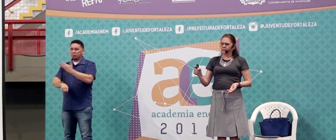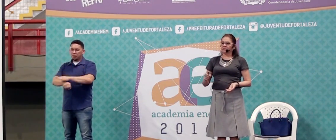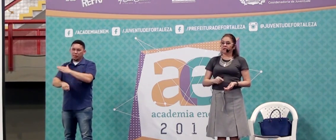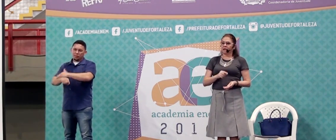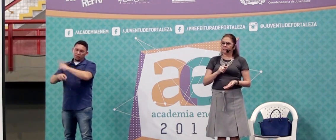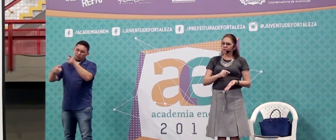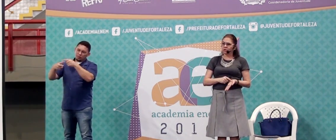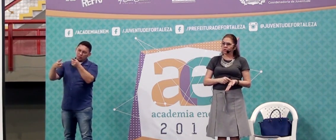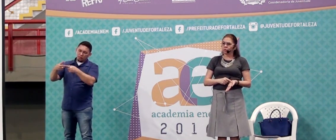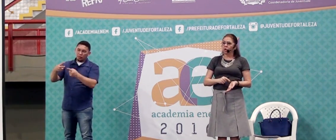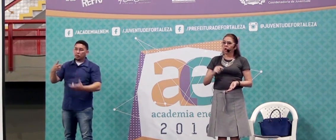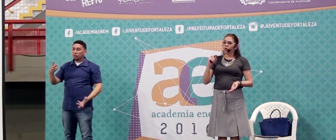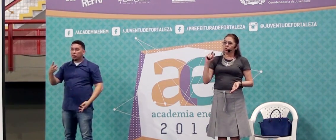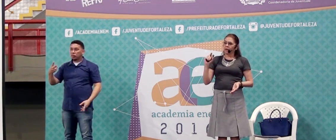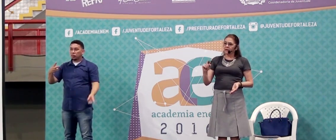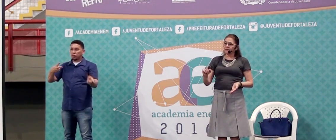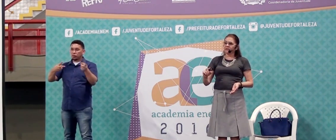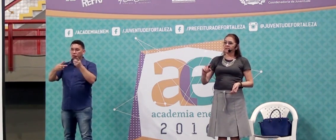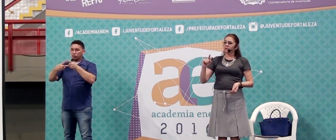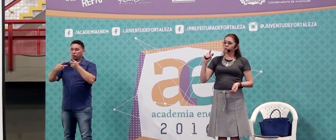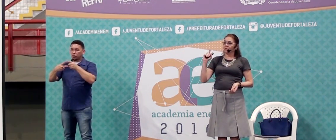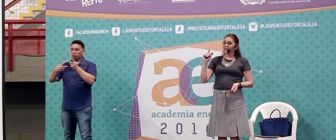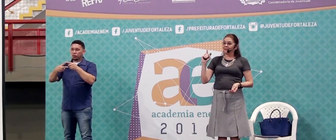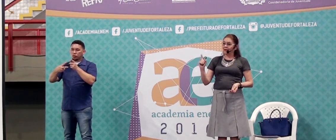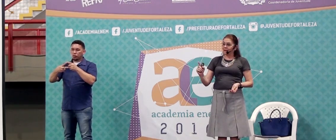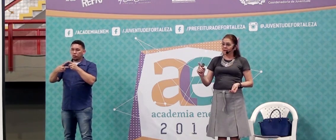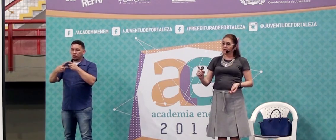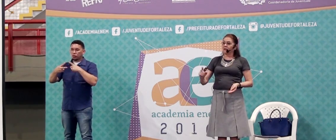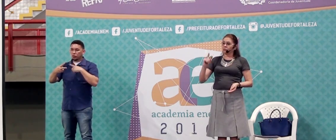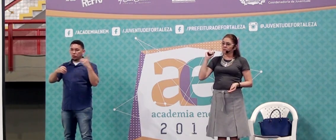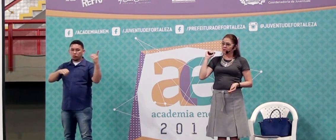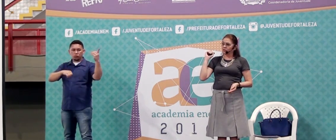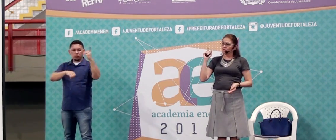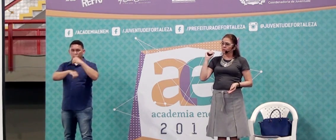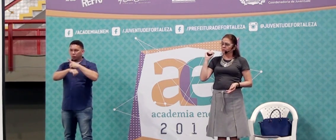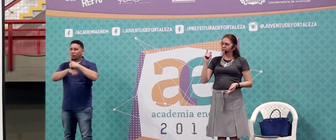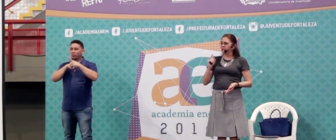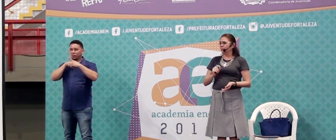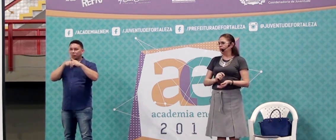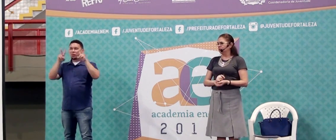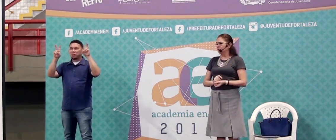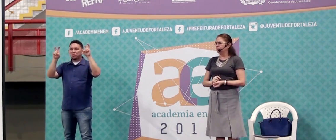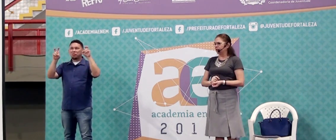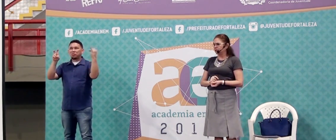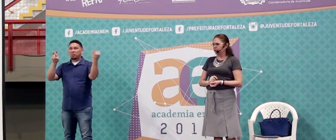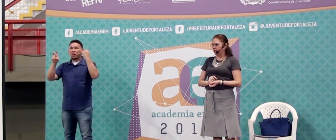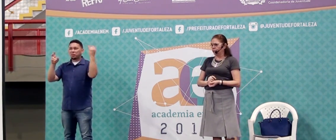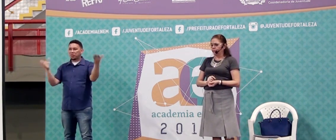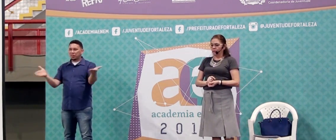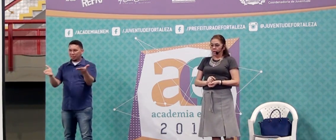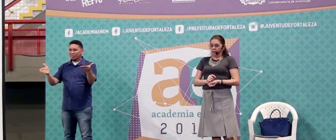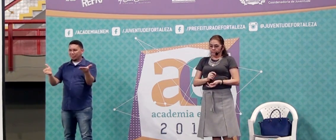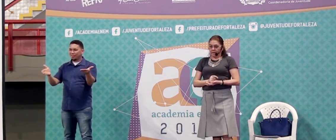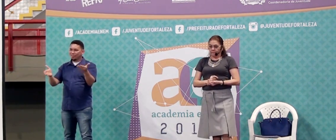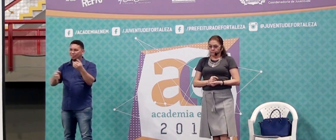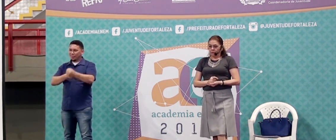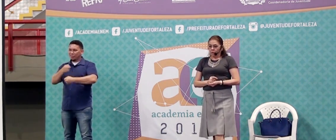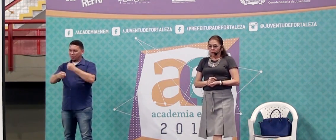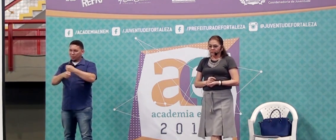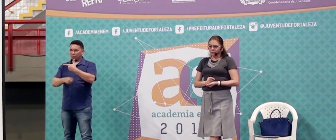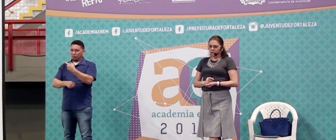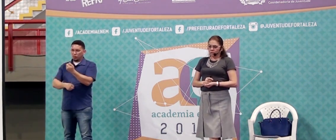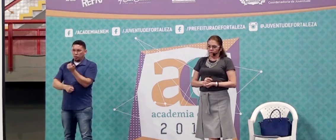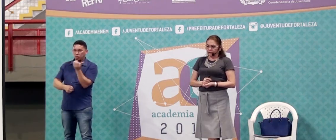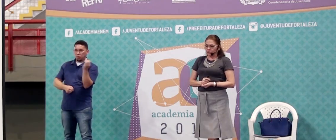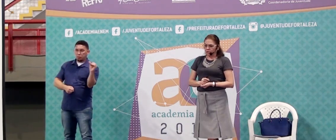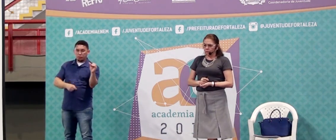2 temas, repetindo, com ênfase o da dengue, que é um dos assuntos mais importantes para esse ano. Bem,